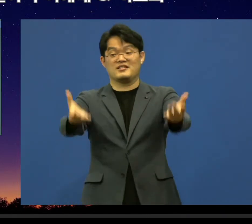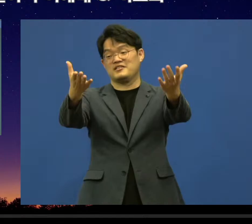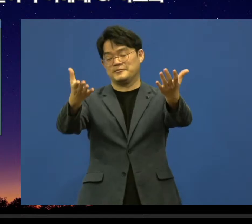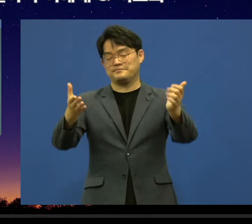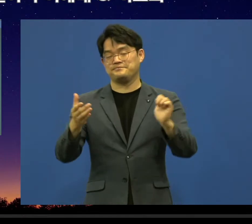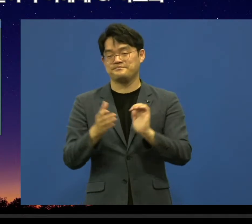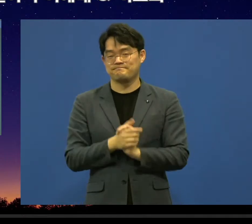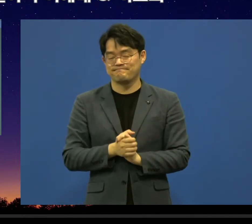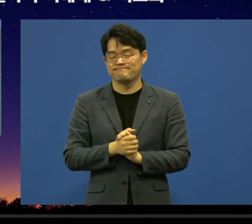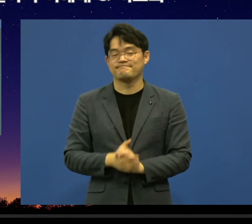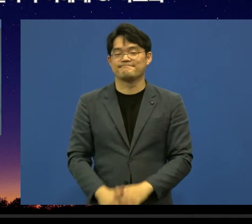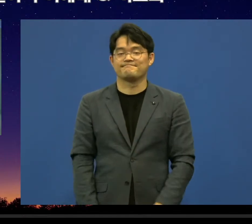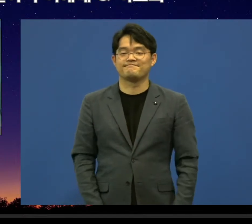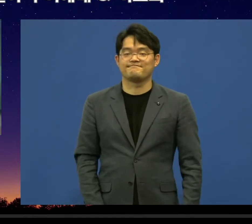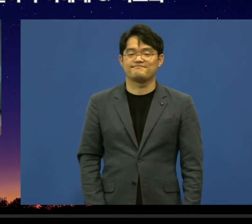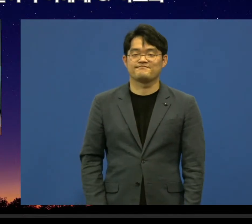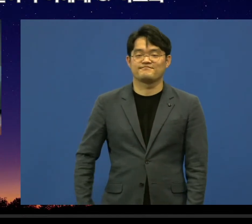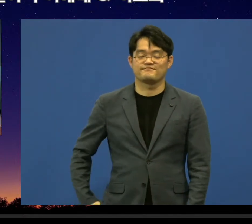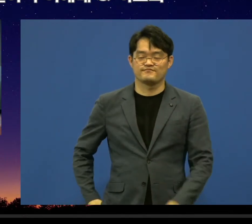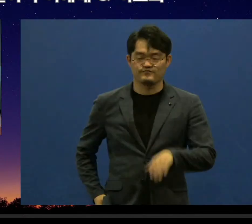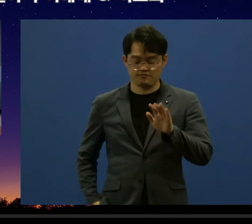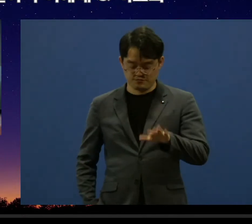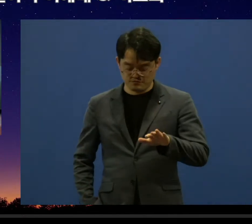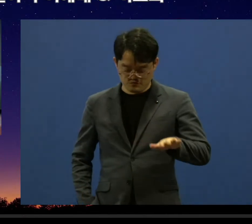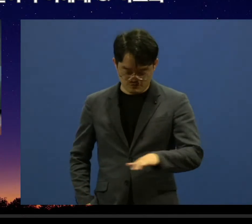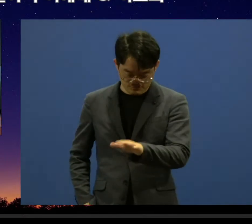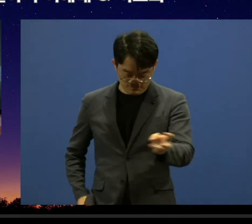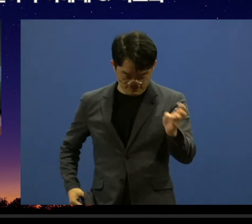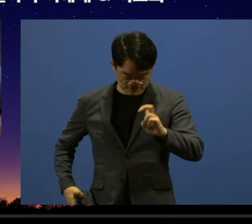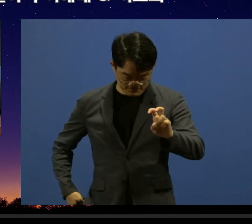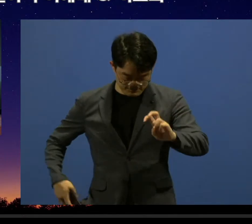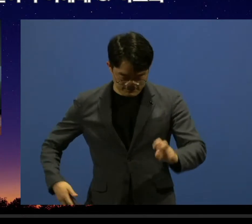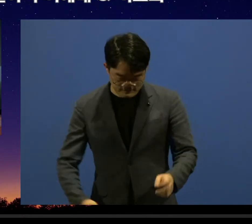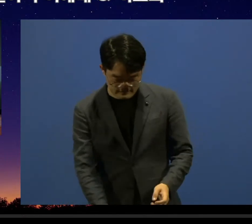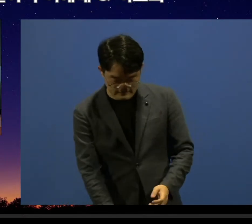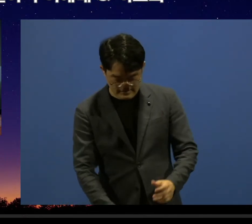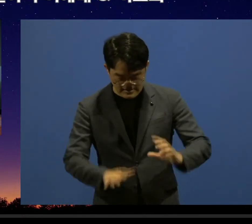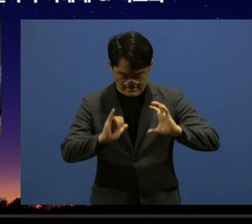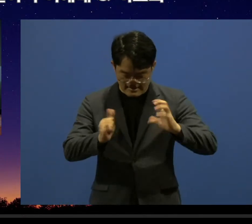축원드립니다. 아멘. 오늘 우리 세상의 시험이 목에 몰려올 때 찬양하며 나가겠습니다.